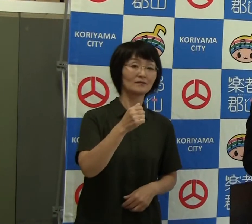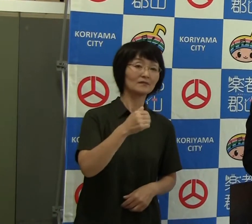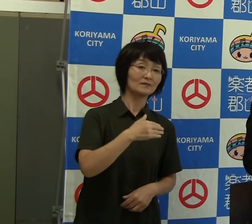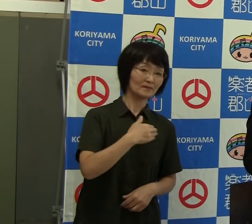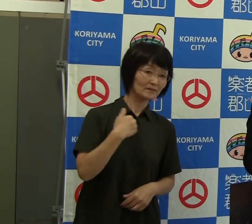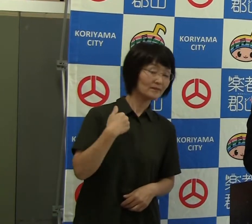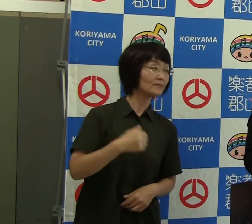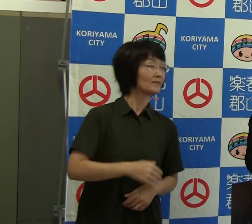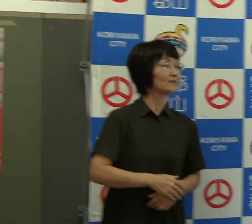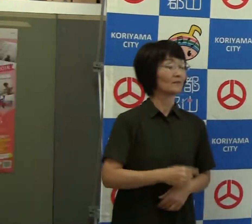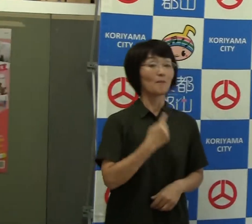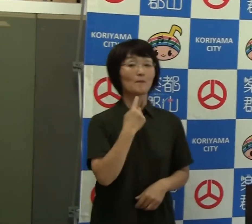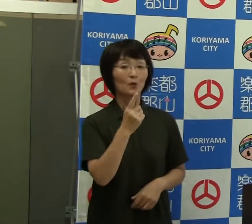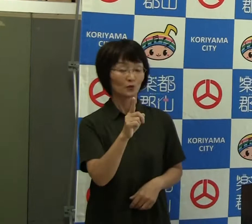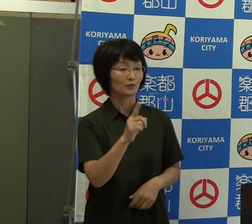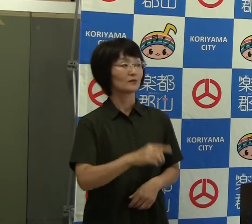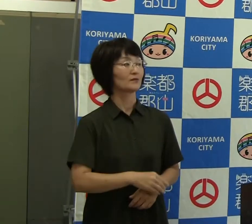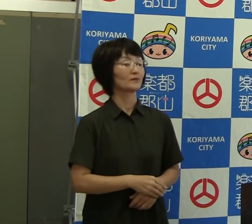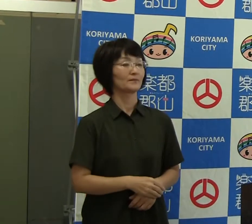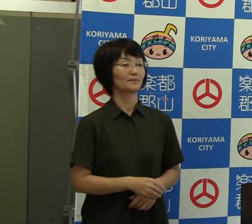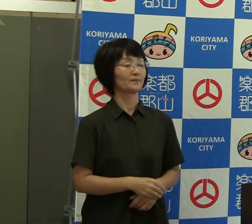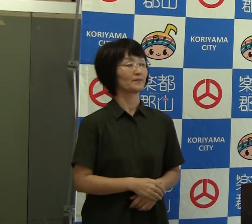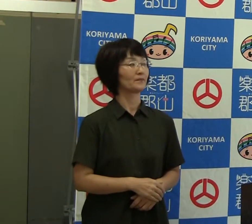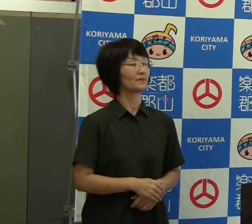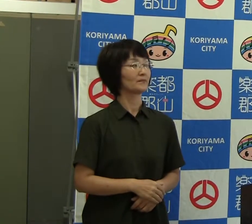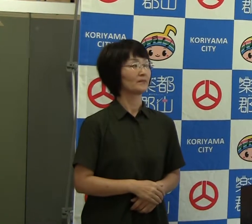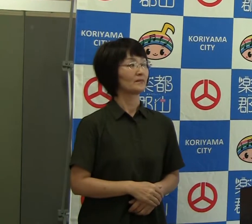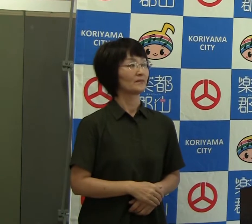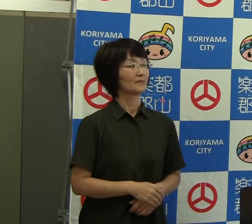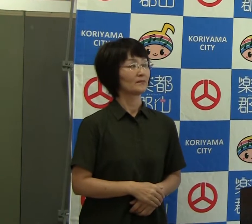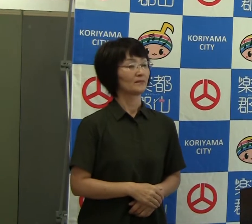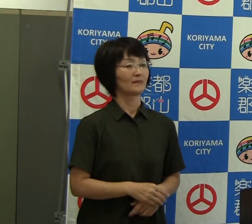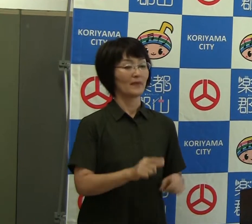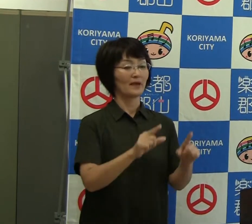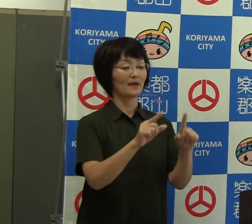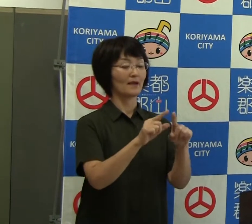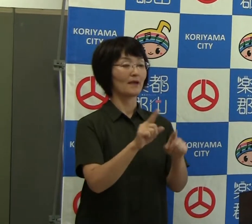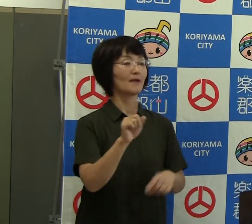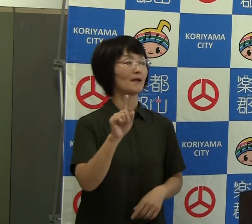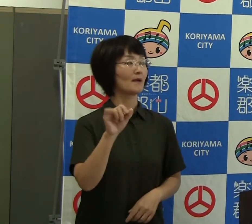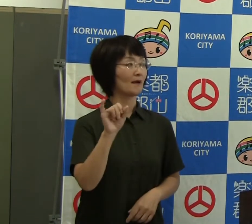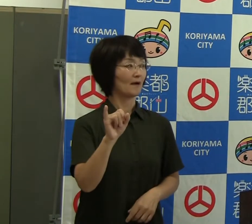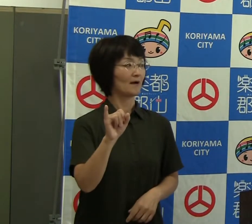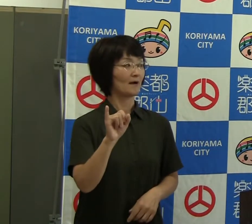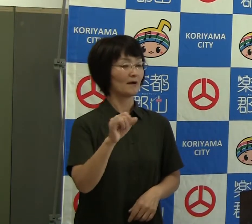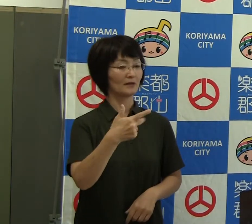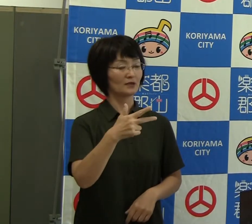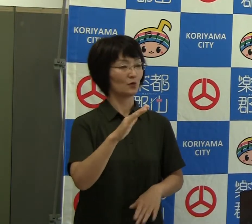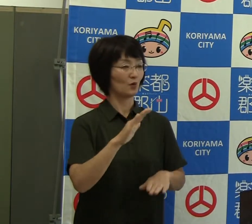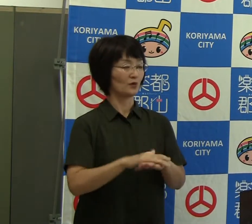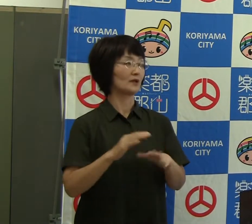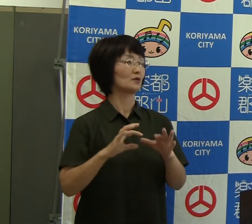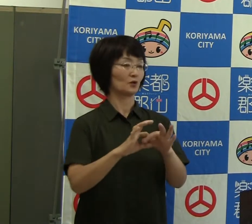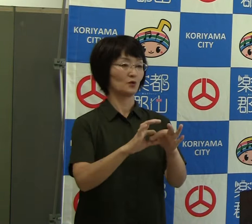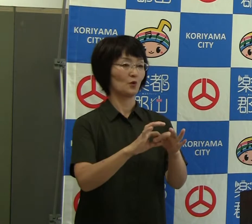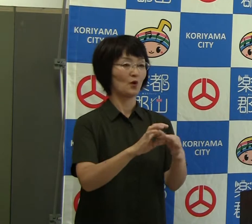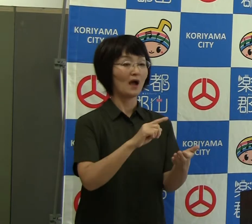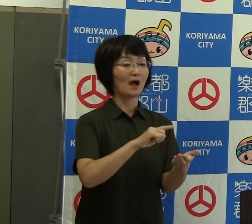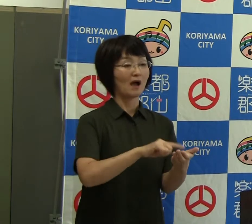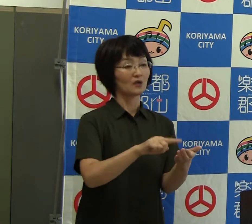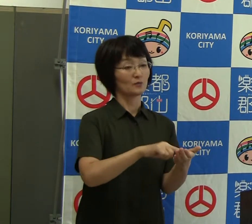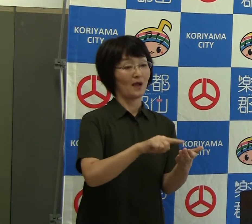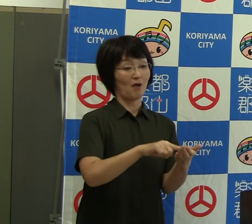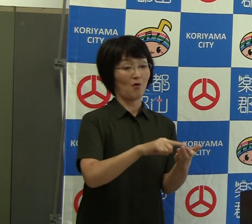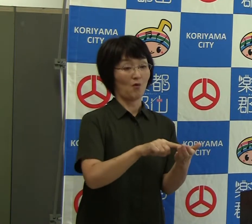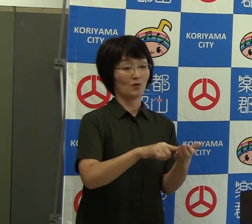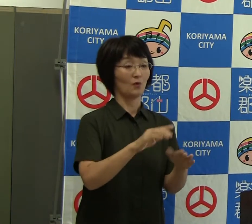もう一つ、先ほど追加させていただきました AI で市の手続きをスマホで市民の